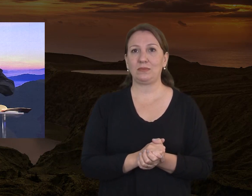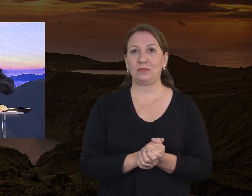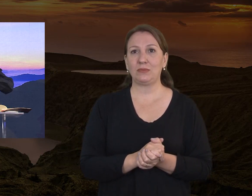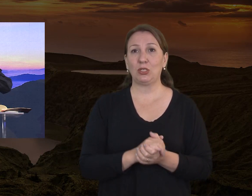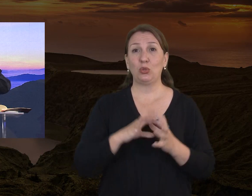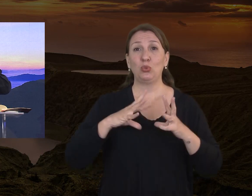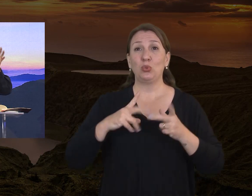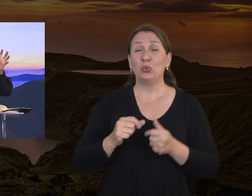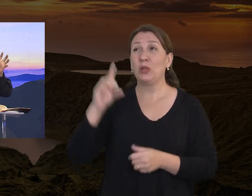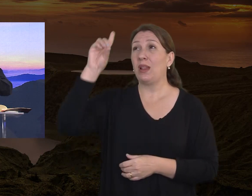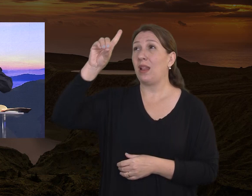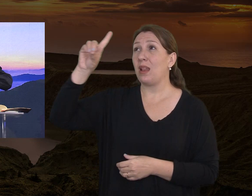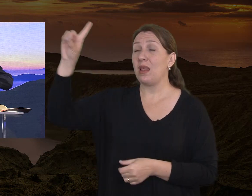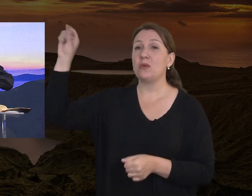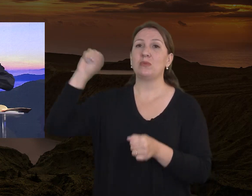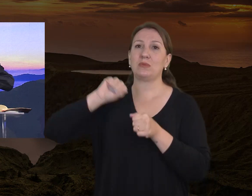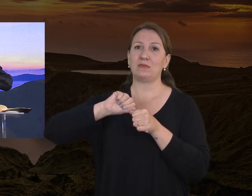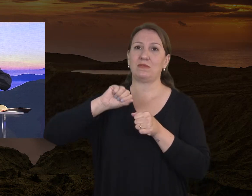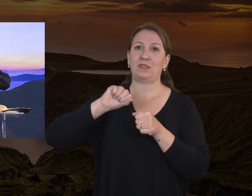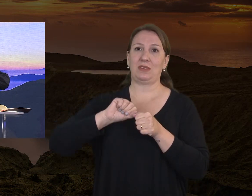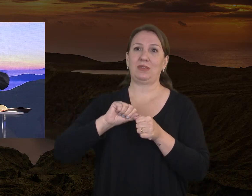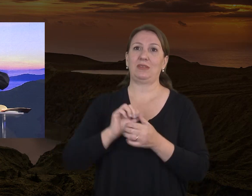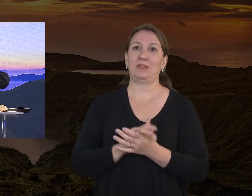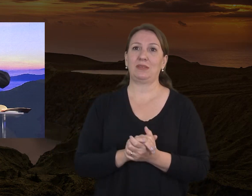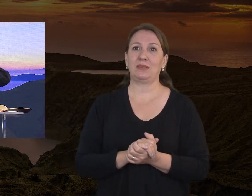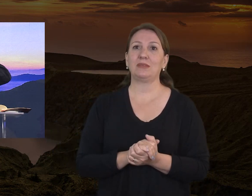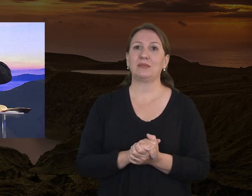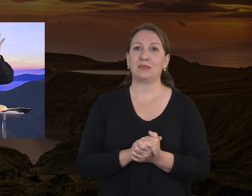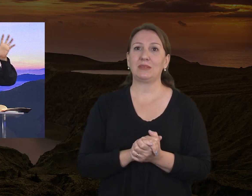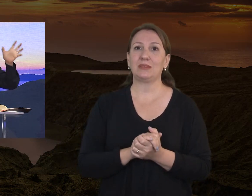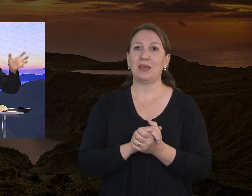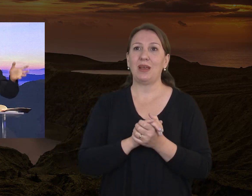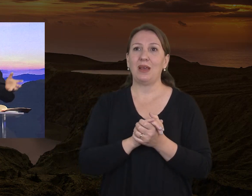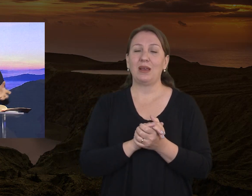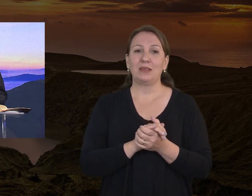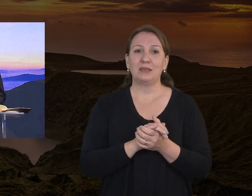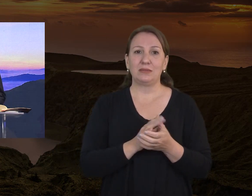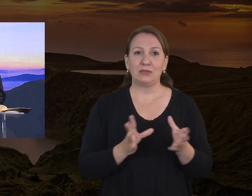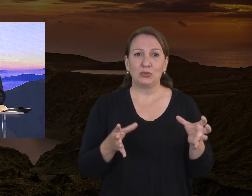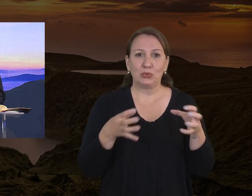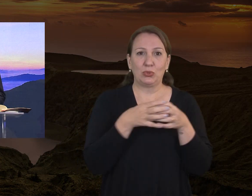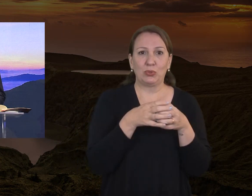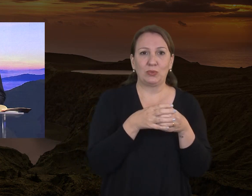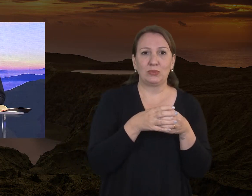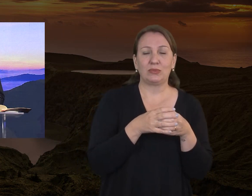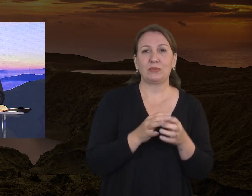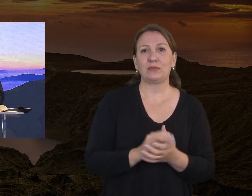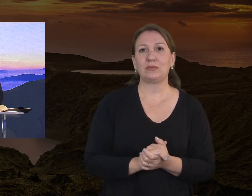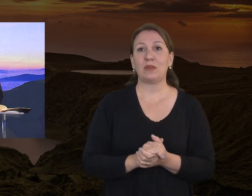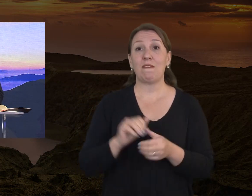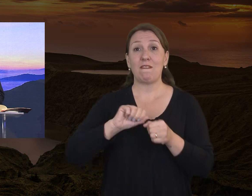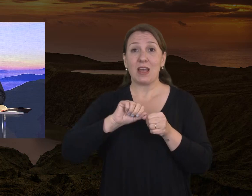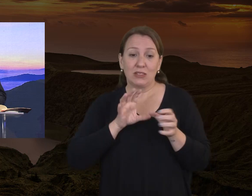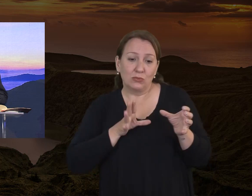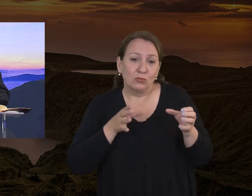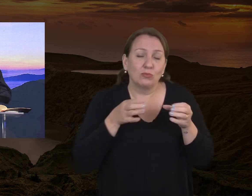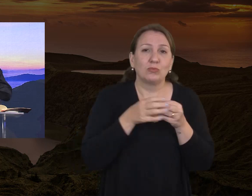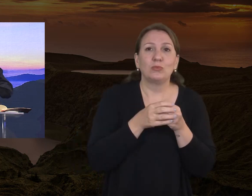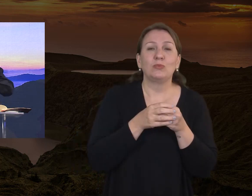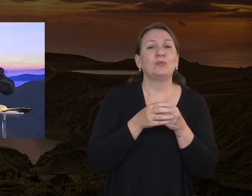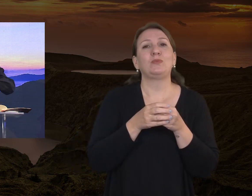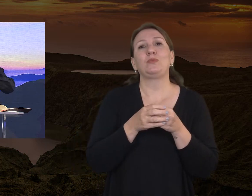tudo que Deus criou, na verdade, faz parte de um todo. Isso que é difícil explicar para